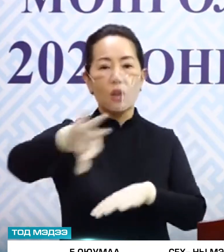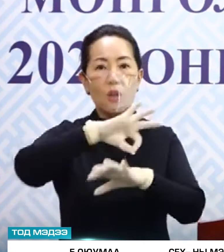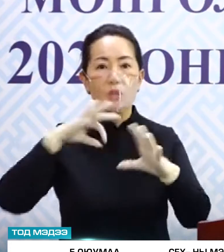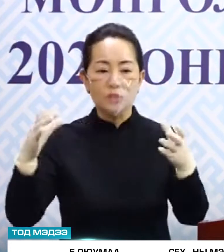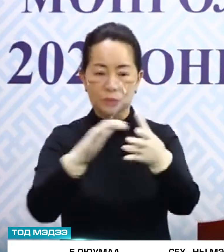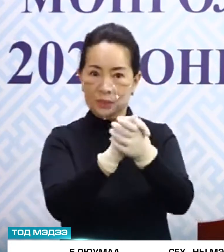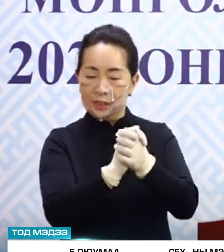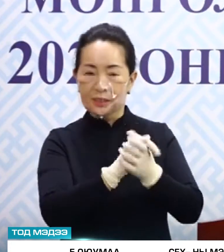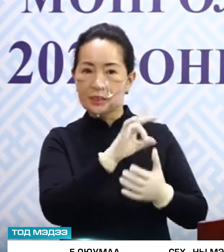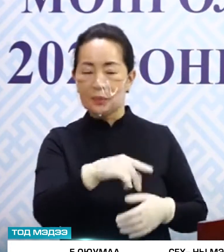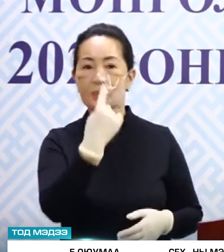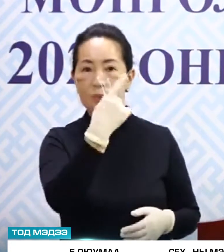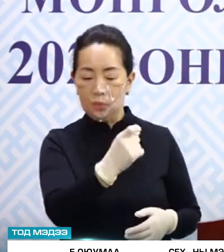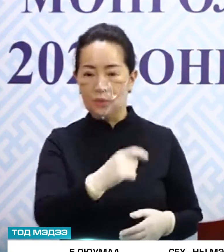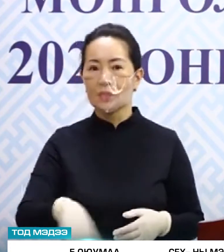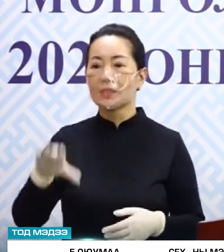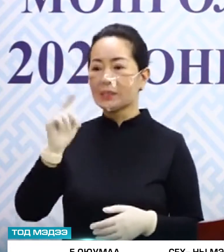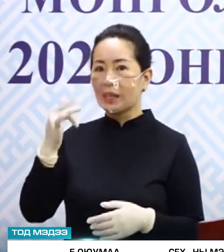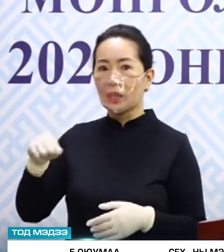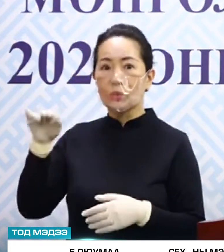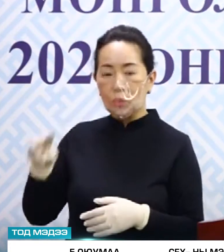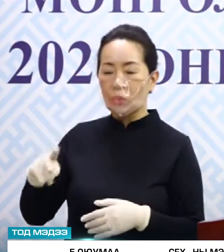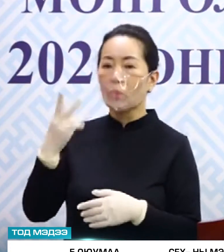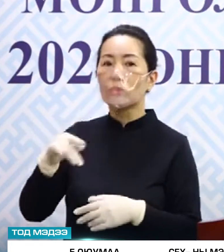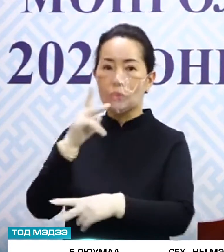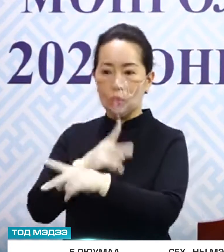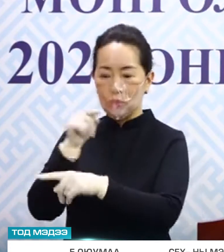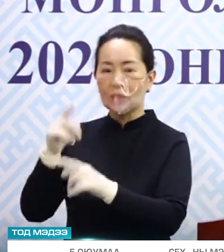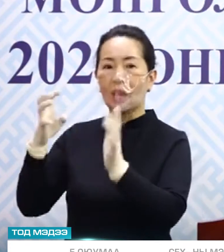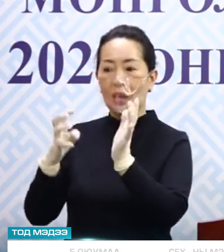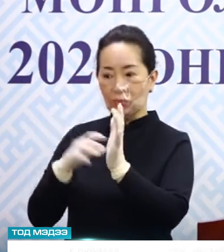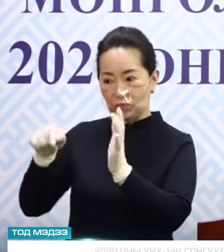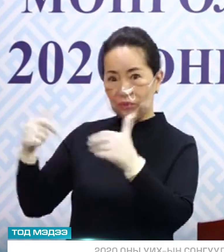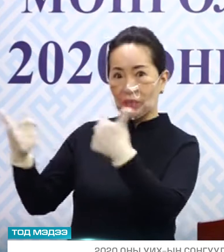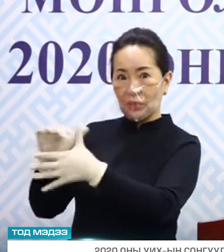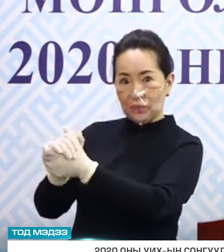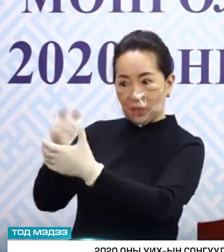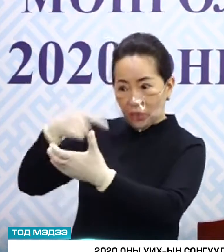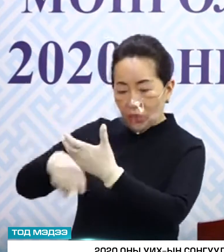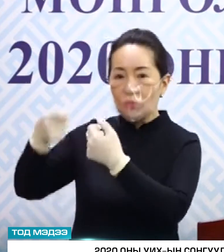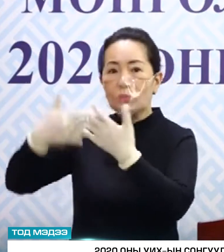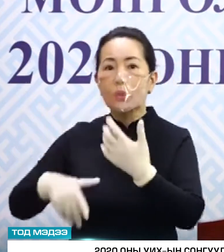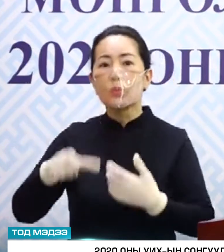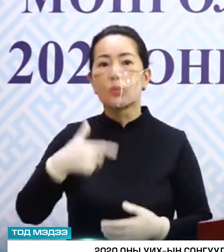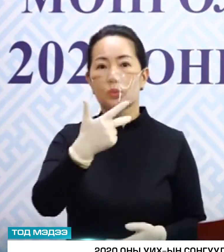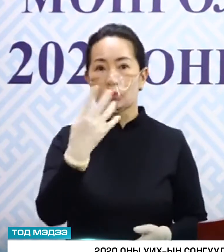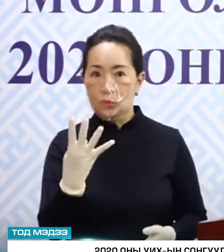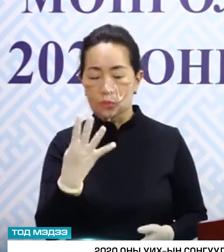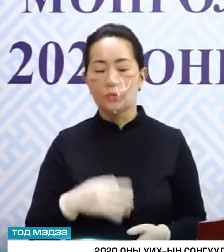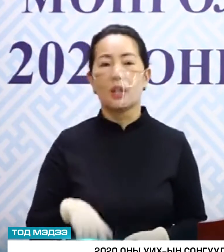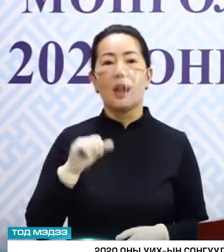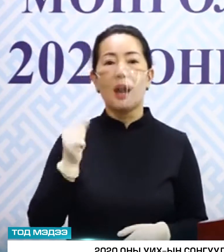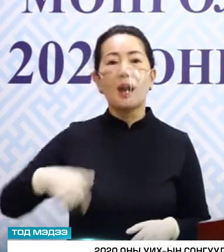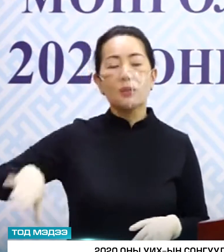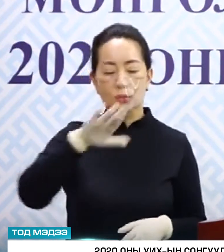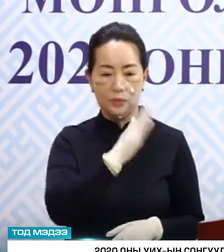1, сахигтун үндсэн хуулийн 19 эвслээс 34, ард түмний хайрлын намаас